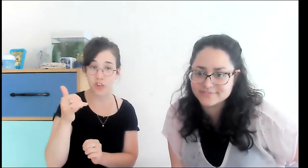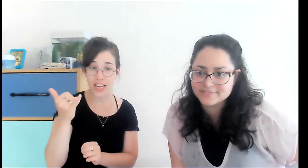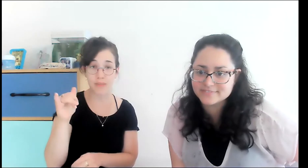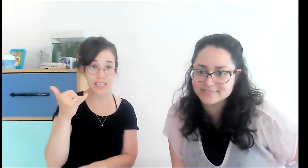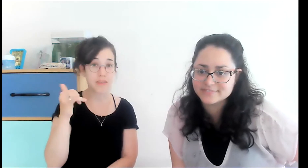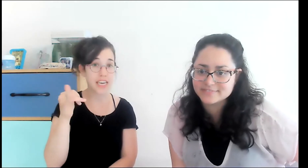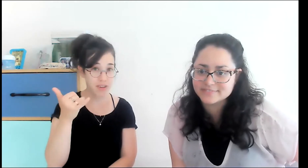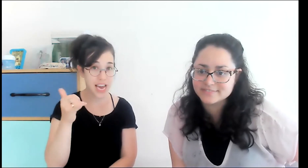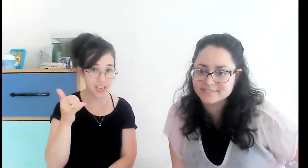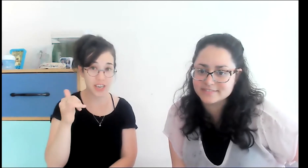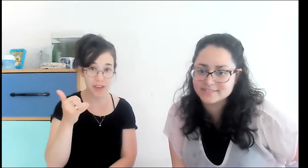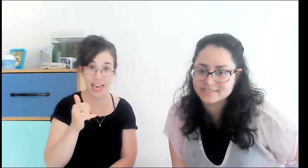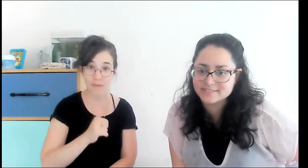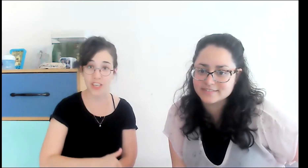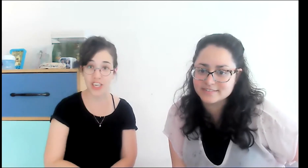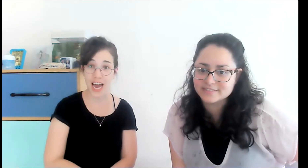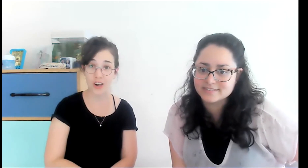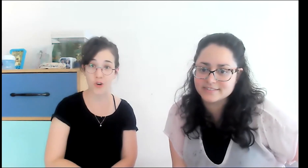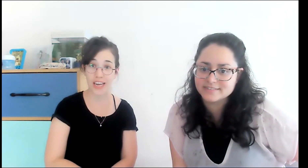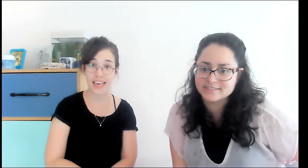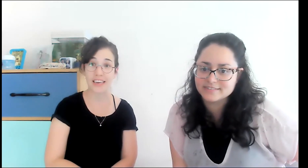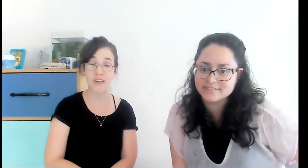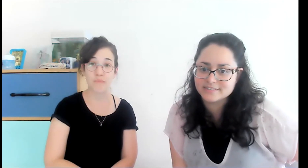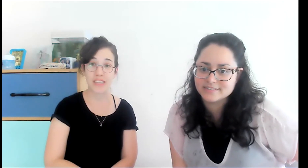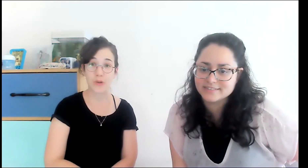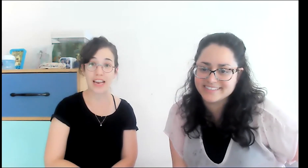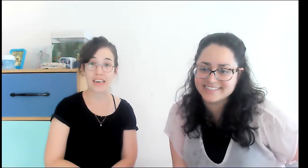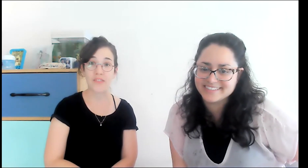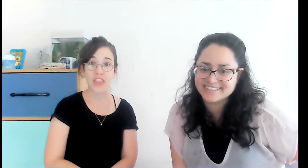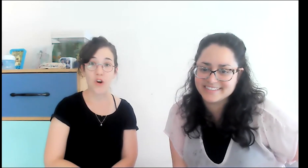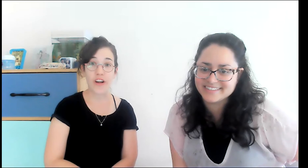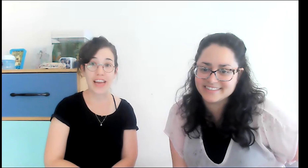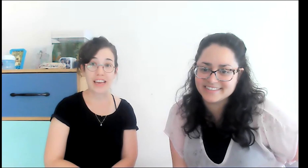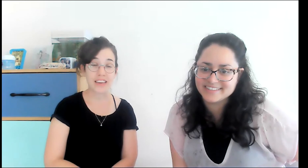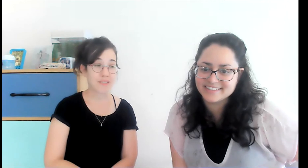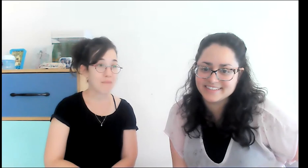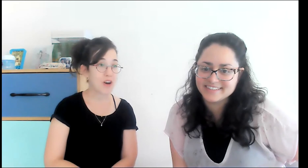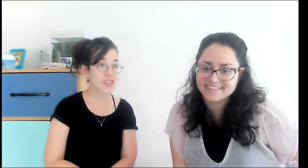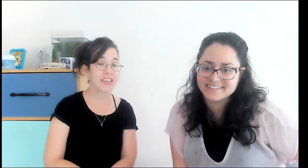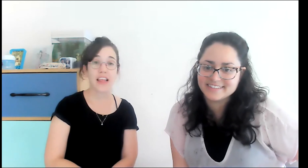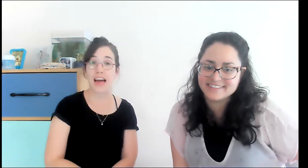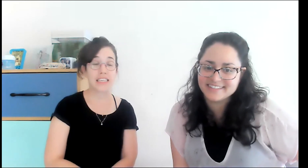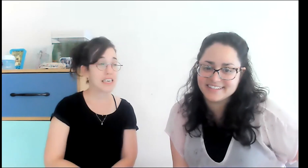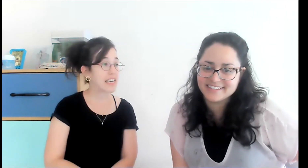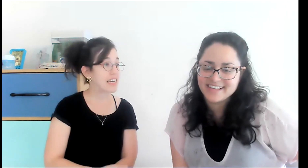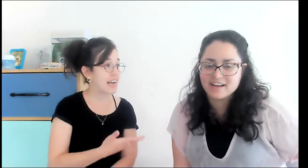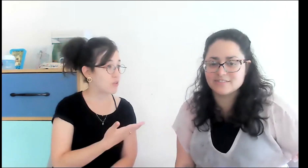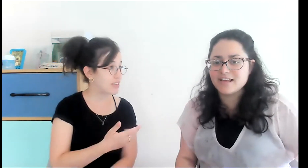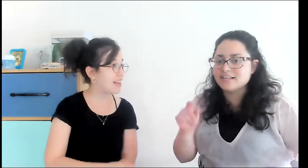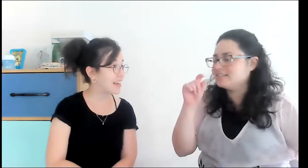שושנה מסמנים, כן, שהם מכירים את השיר על כל אלה. מצוין. אוקיי, יפה מאוד. אז אולי